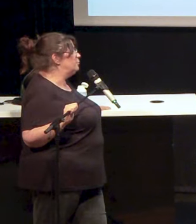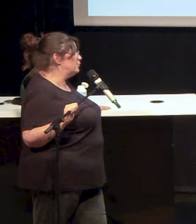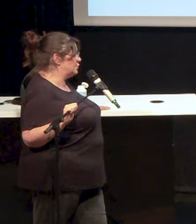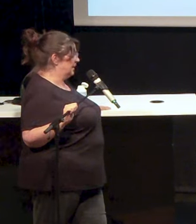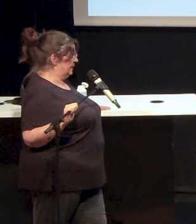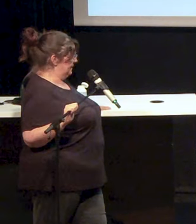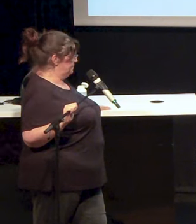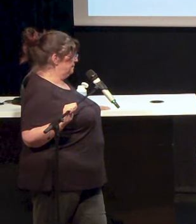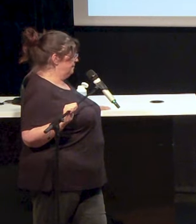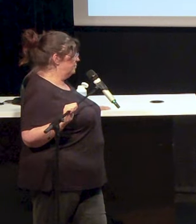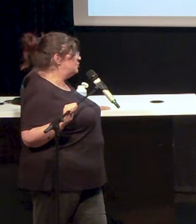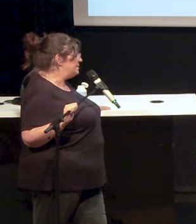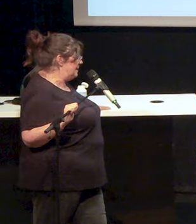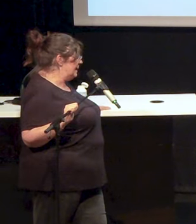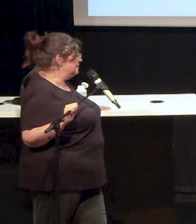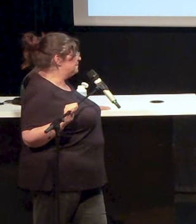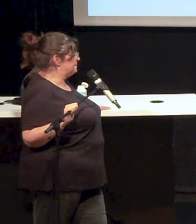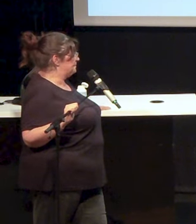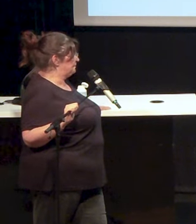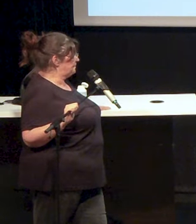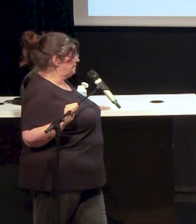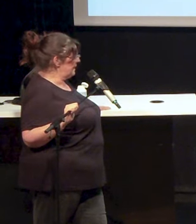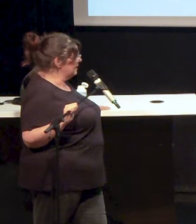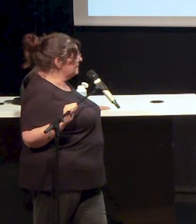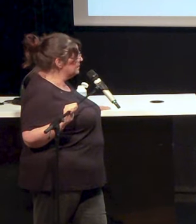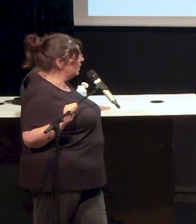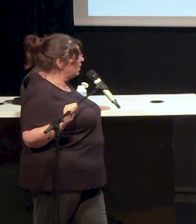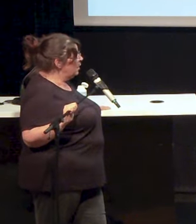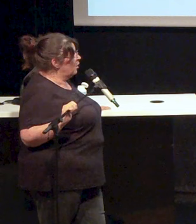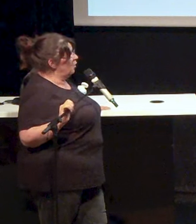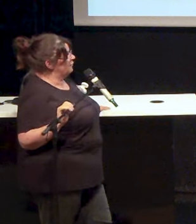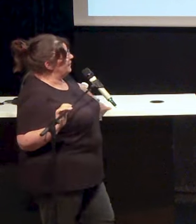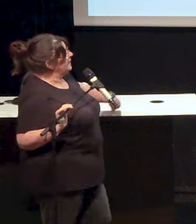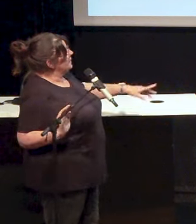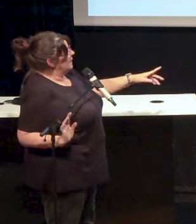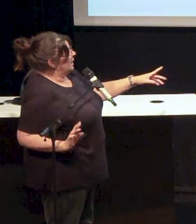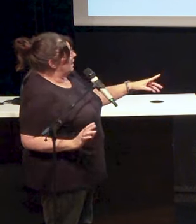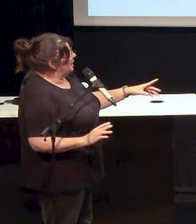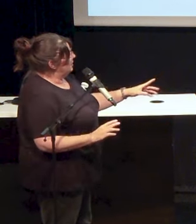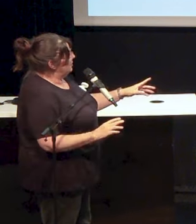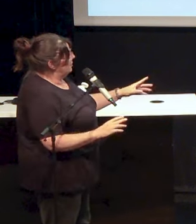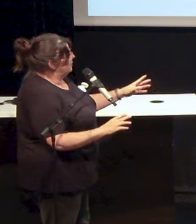signes, c'était plus, multiplier. Et maintenant, on fait